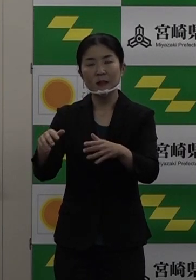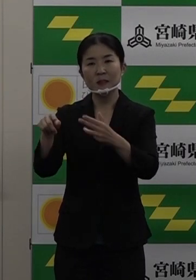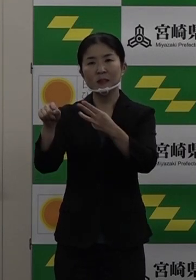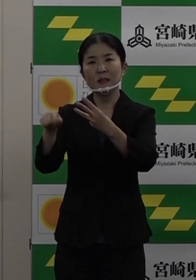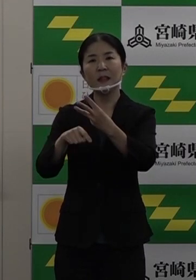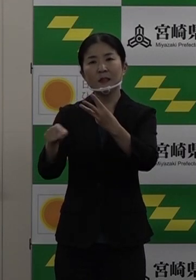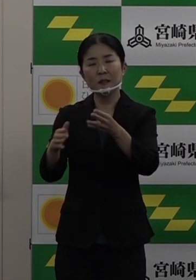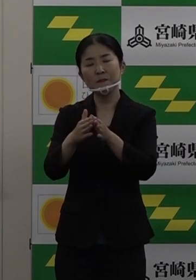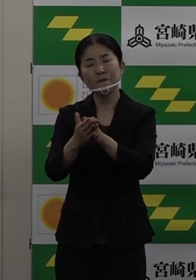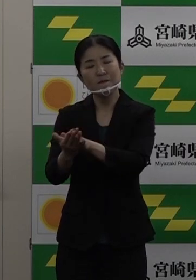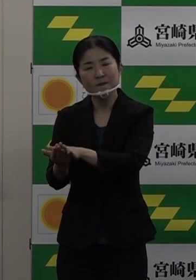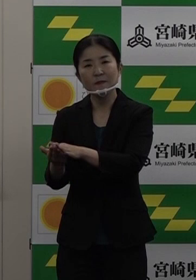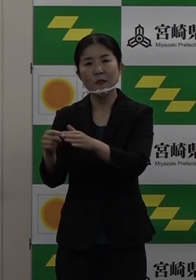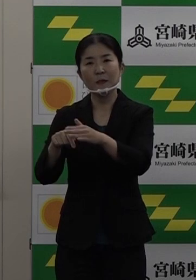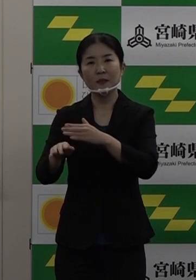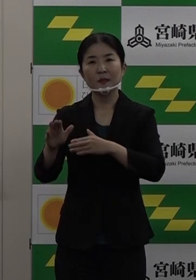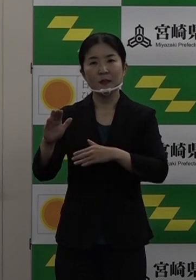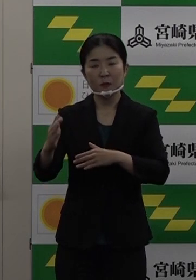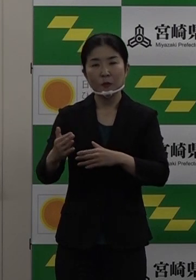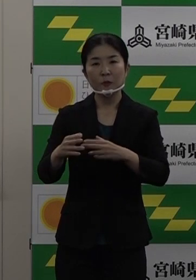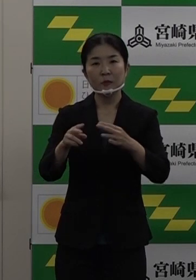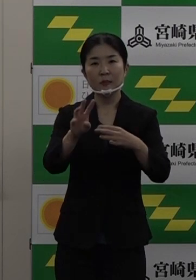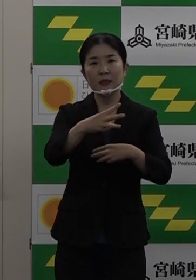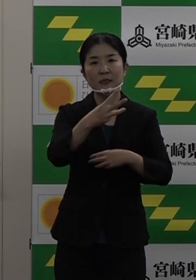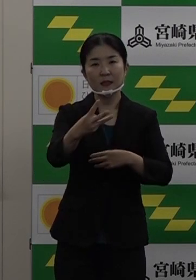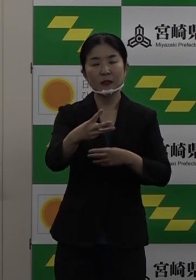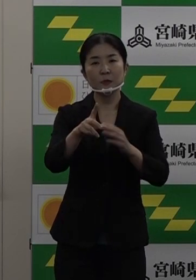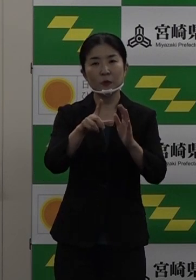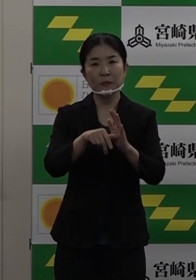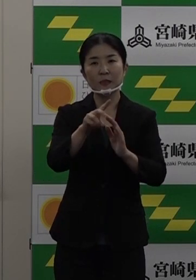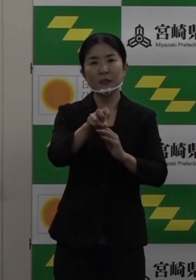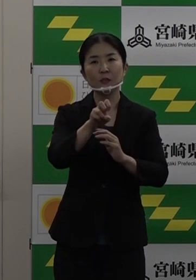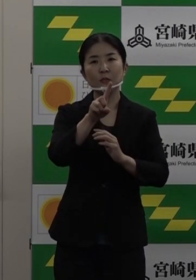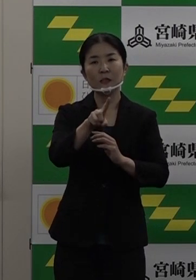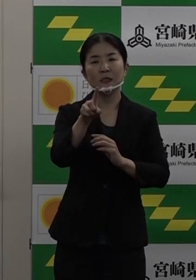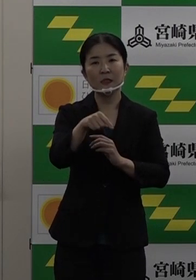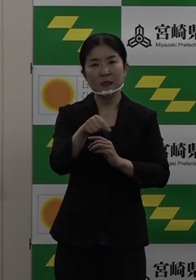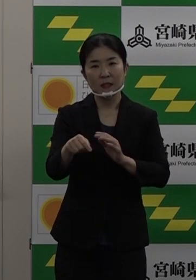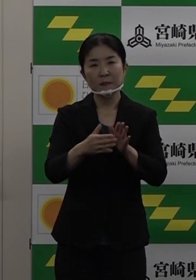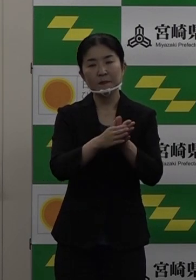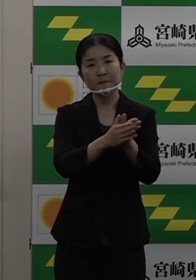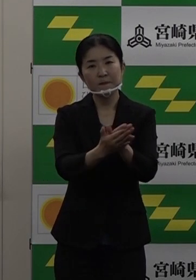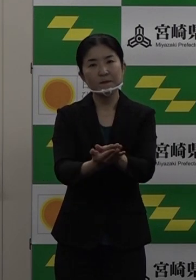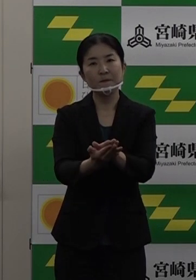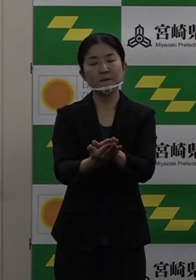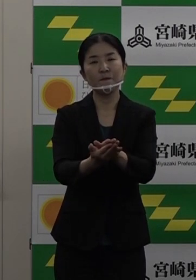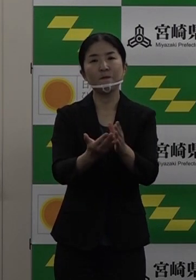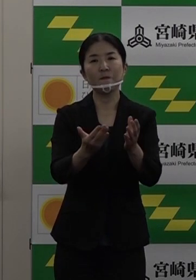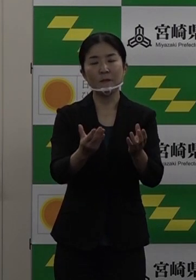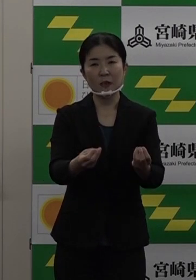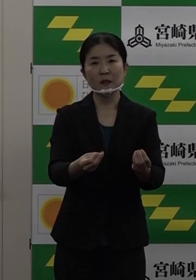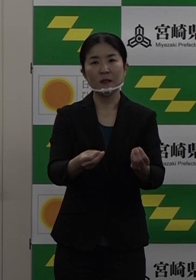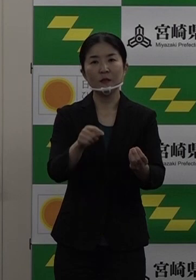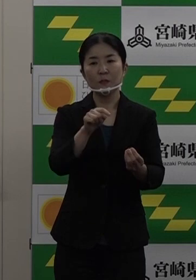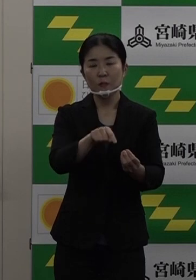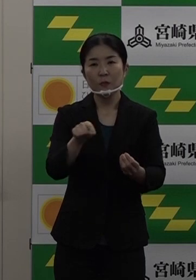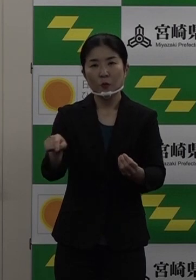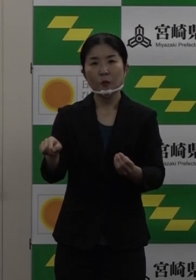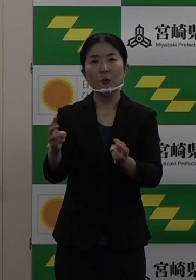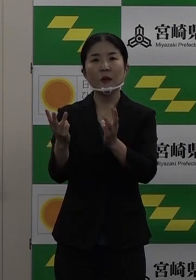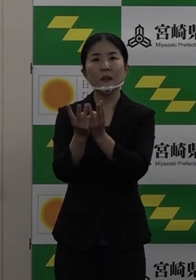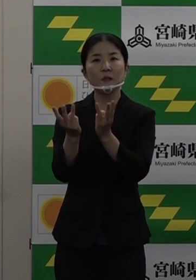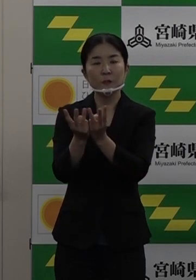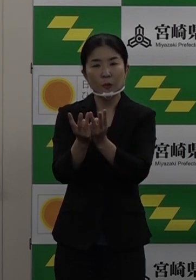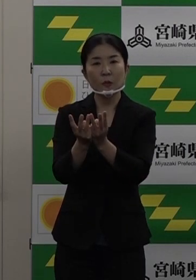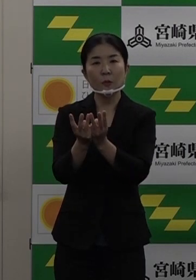ておられますが、第3波の時は21人ということの方が亡くなっておられます。そういった数字にも